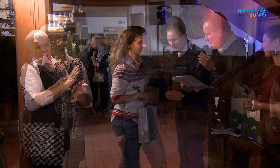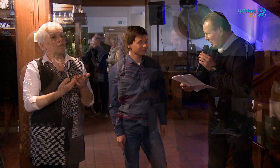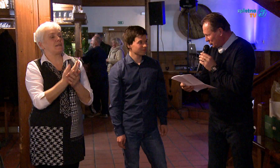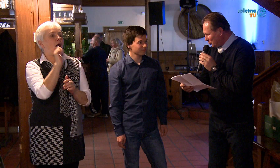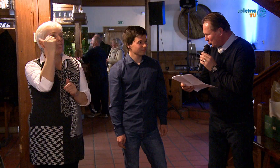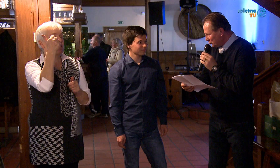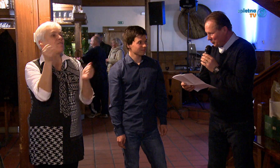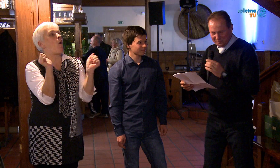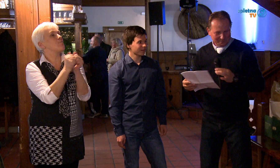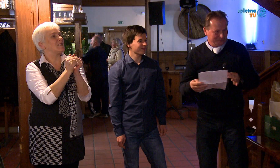naše društvo.